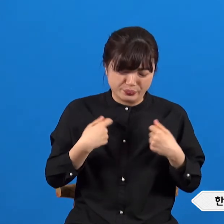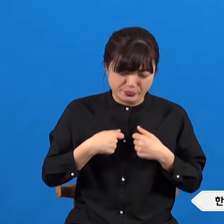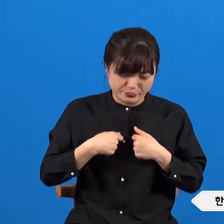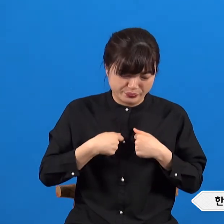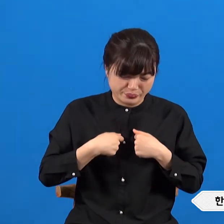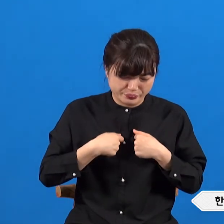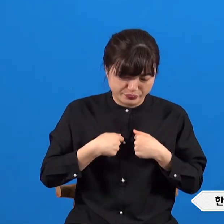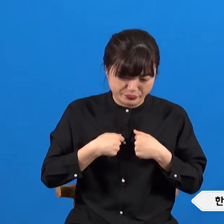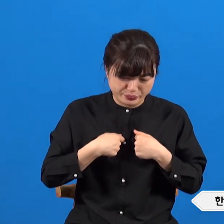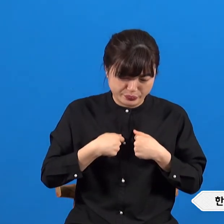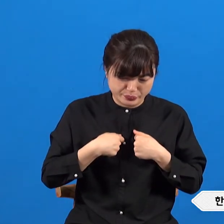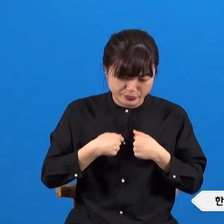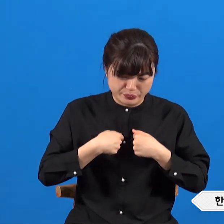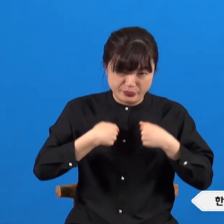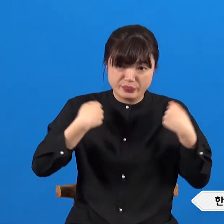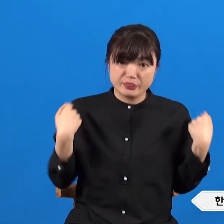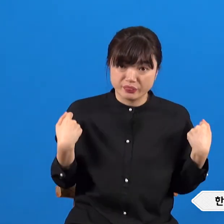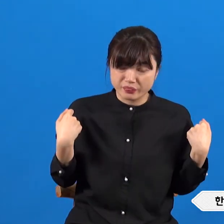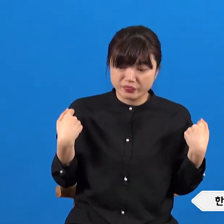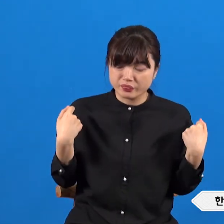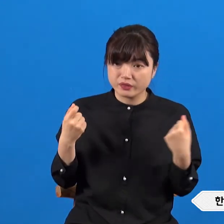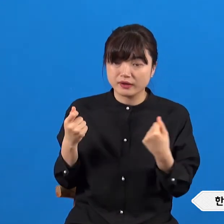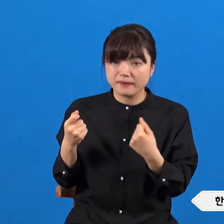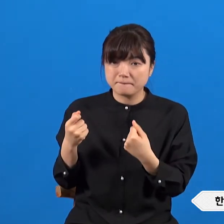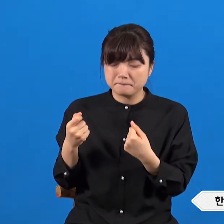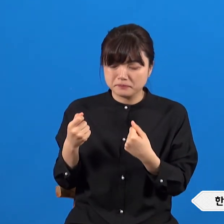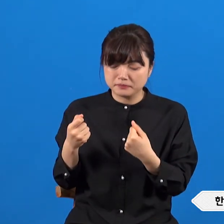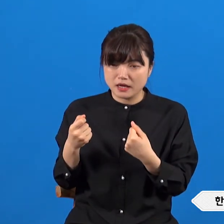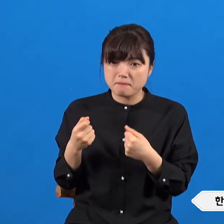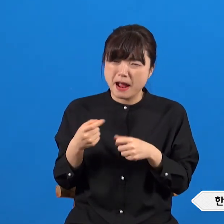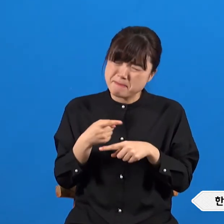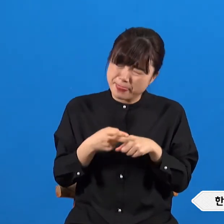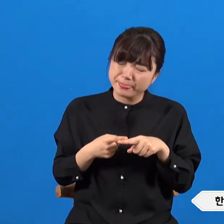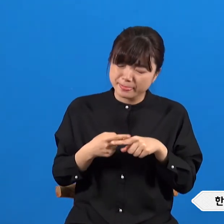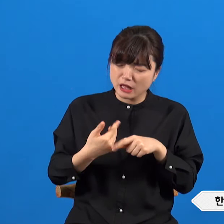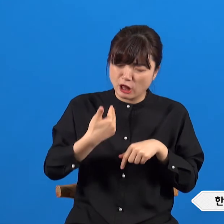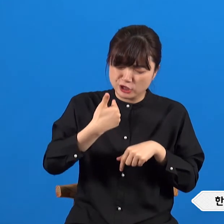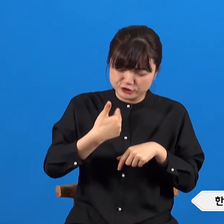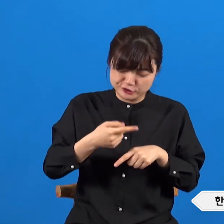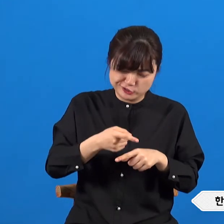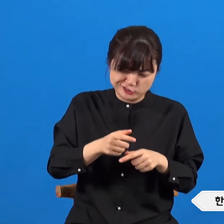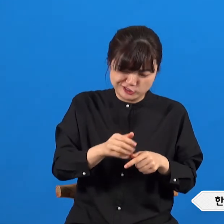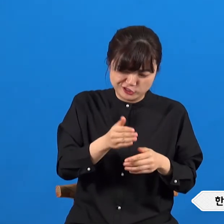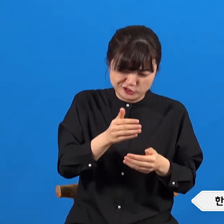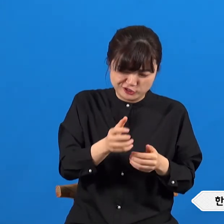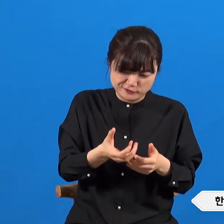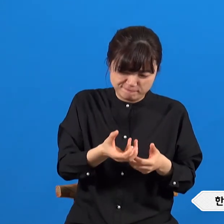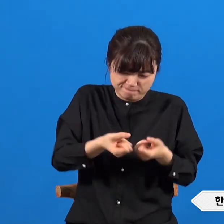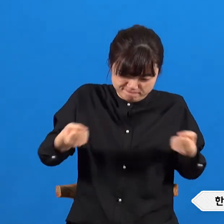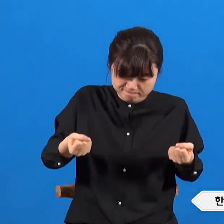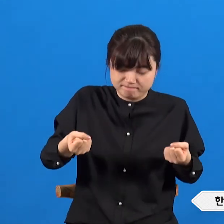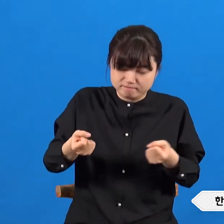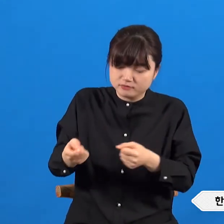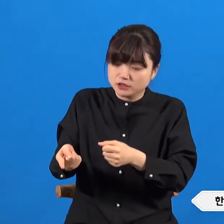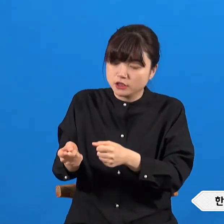외투를 벗어가지고 그 반을 어떻게 나누어서 그 거지에게